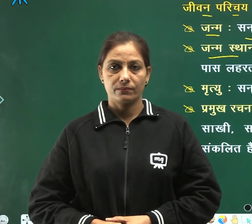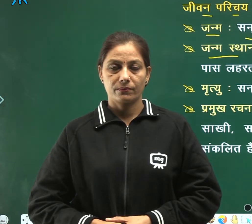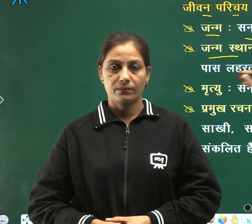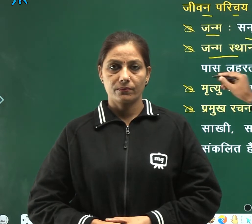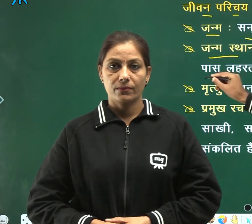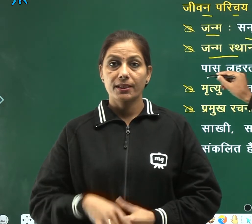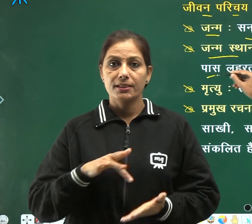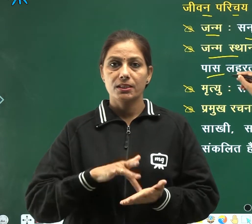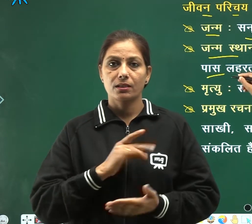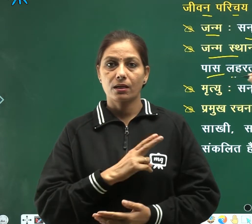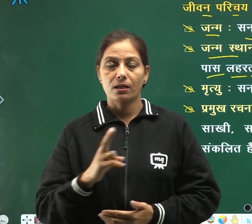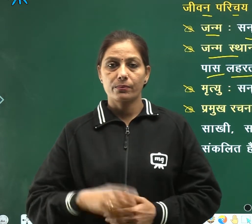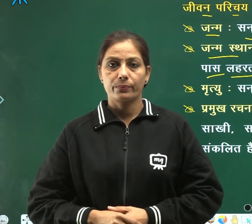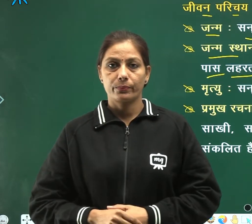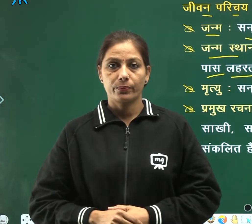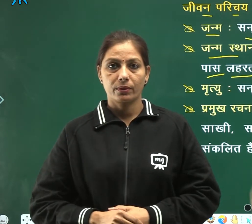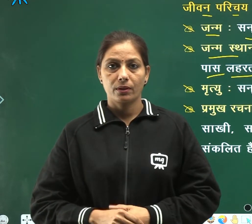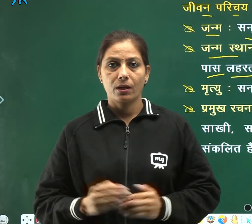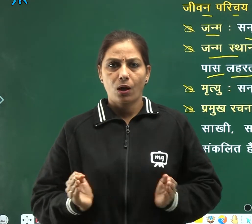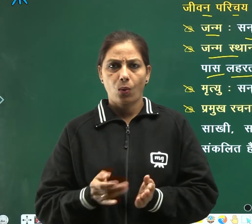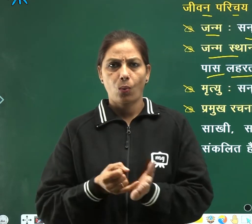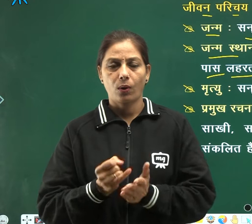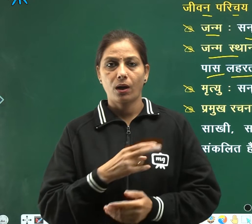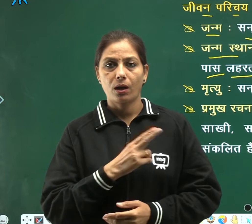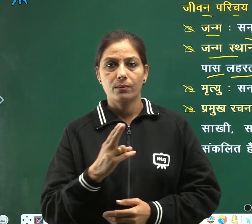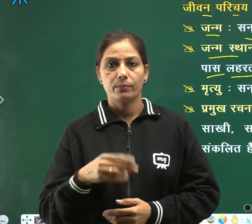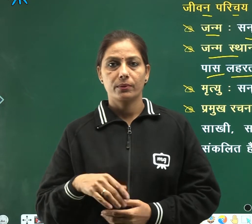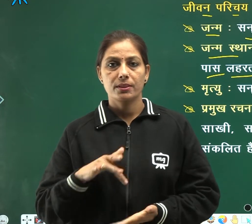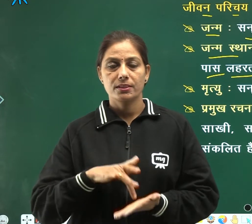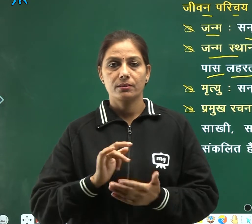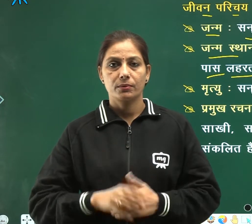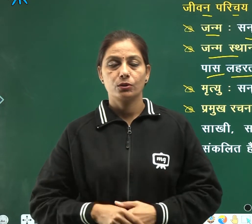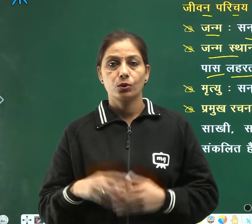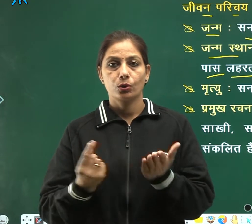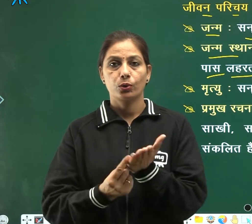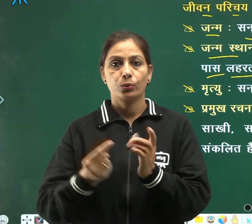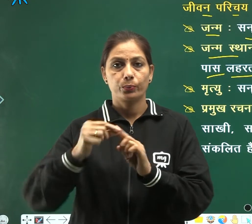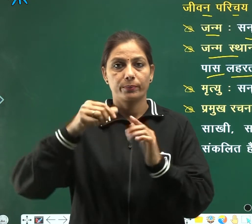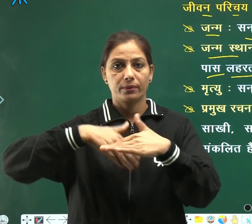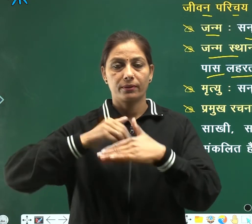वाराणसी के पास लहरतारा नामक स्थान है, जो उत्तर प्रदेश में है।